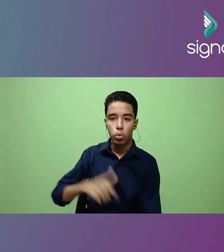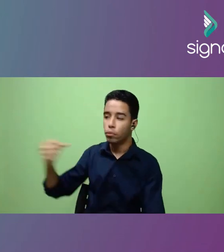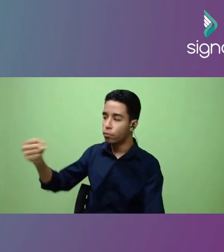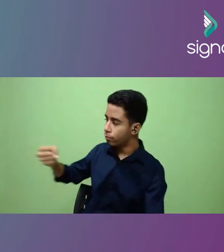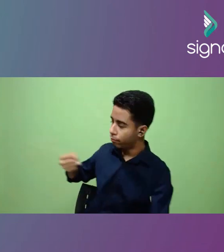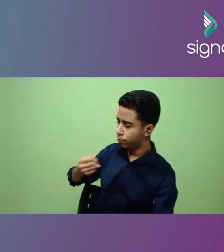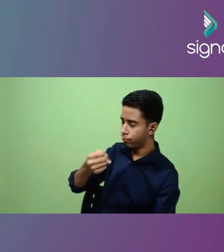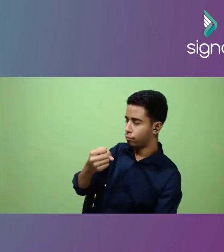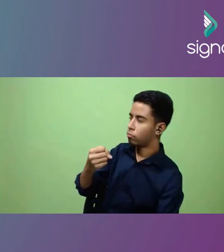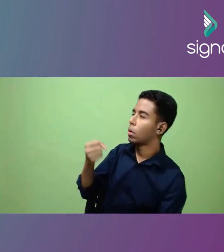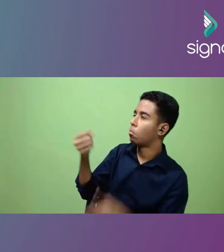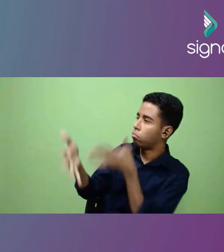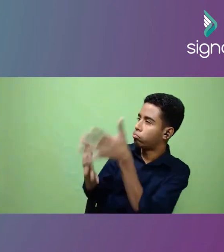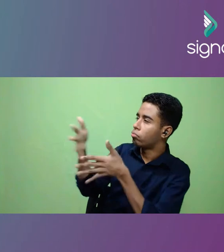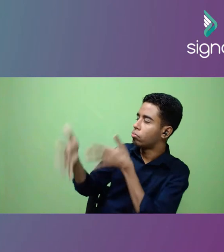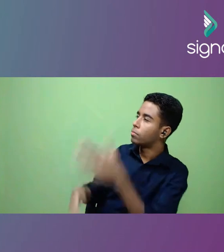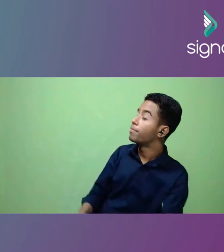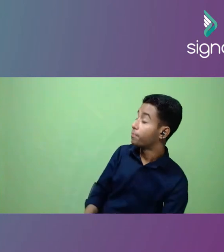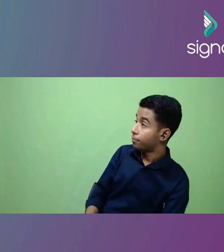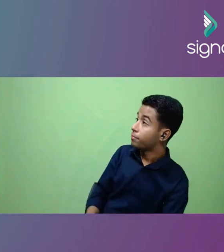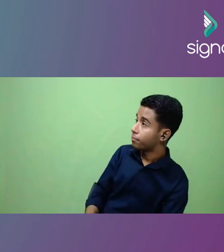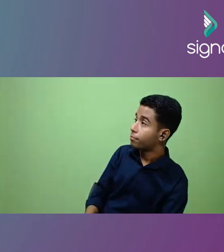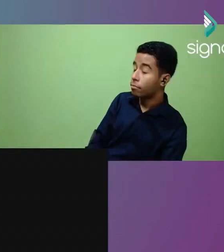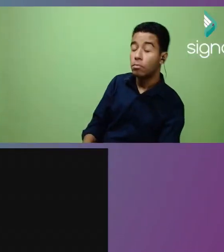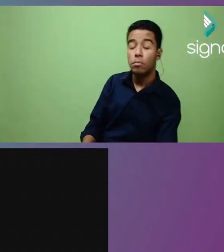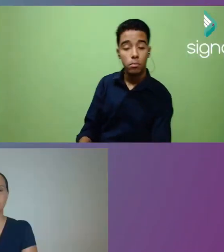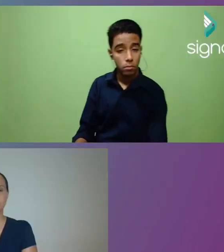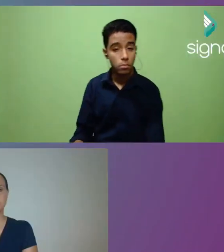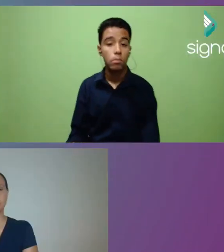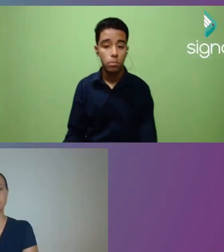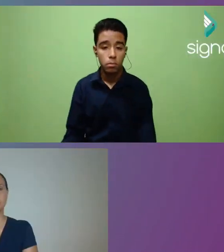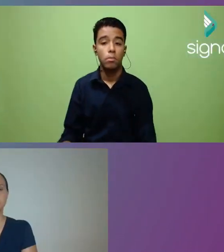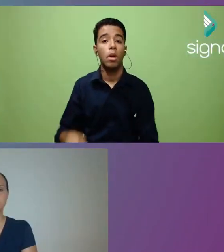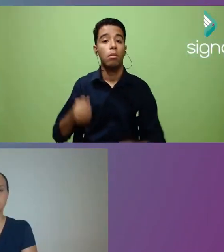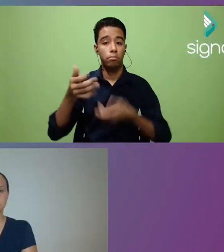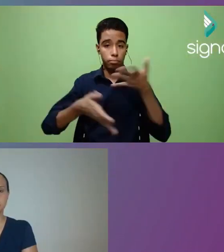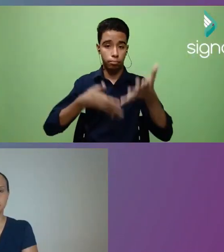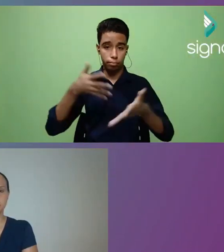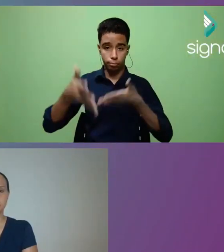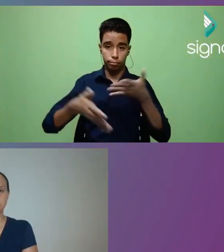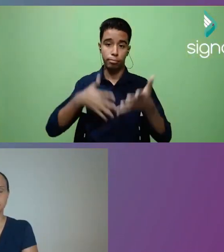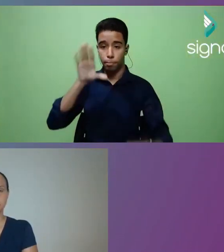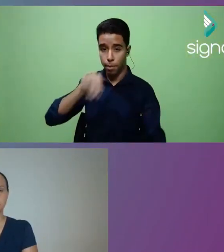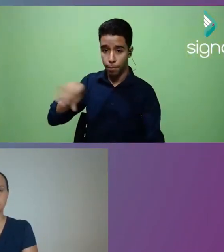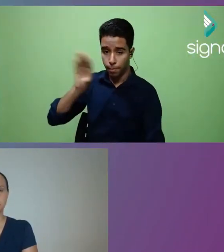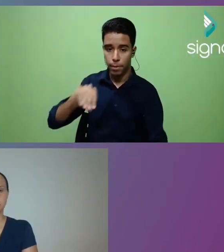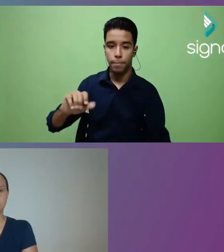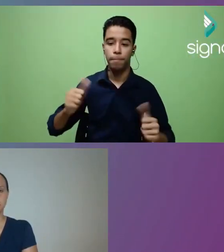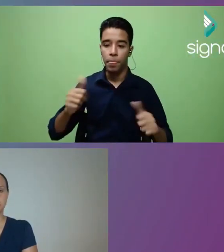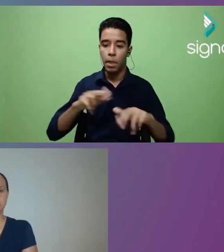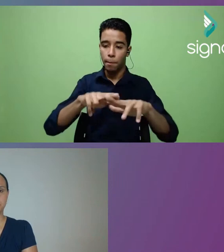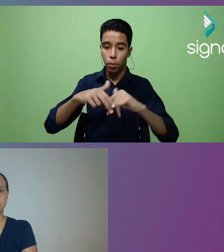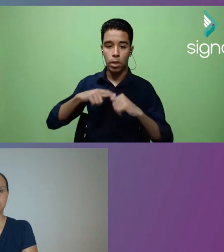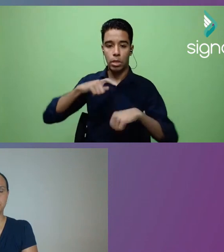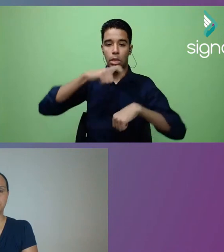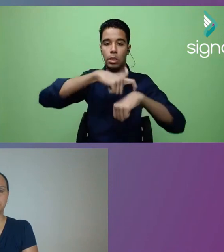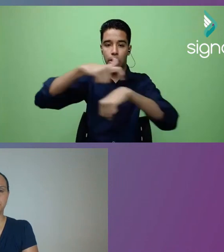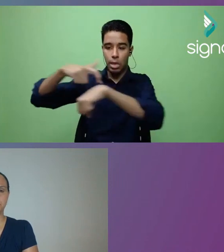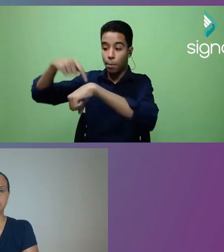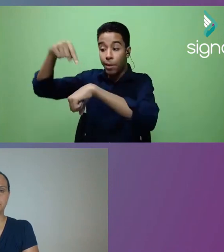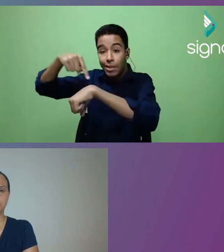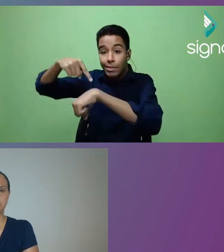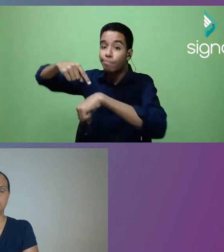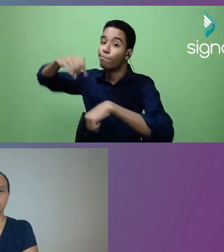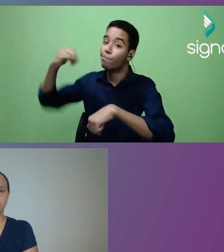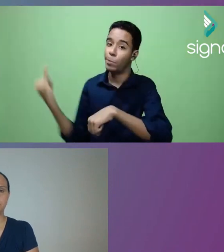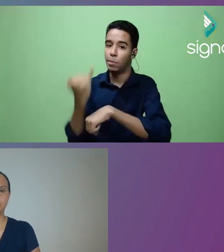o discurso. Assim eu tenho muito mais segurança. Então, o fator tempo é muito importante. Eu preciso levar em consideração